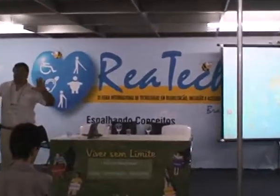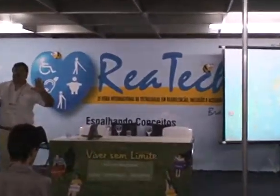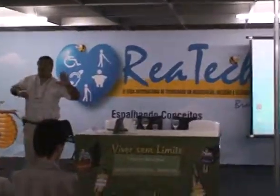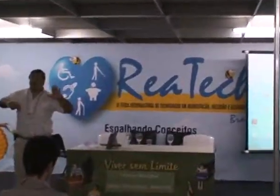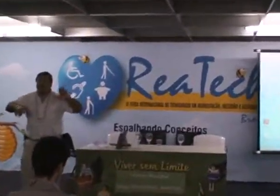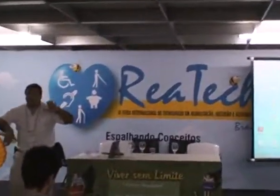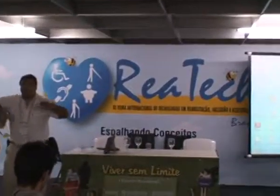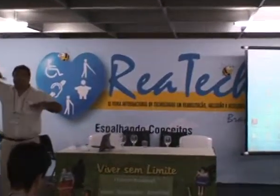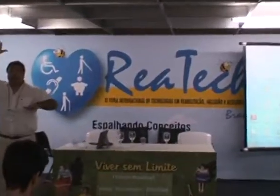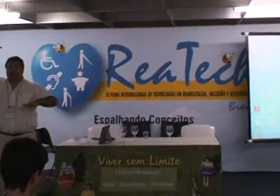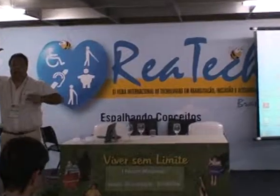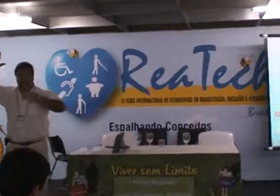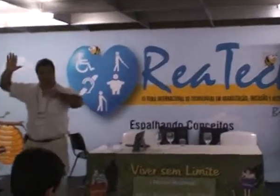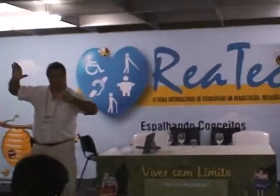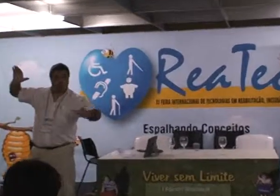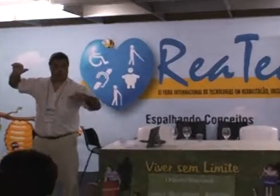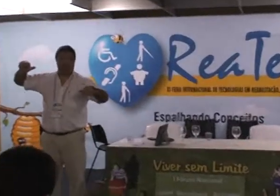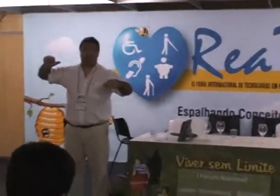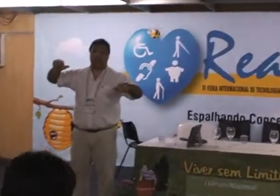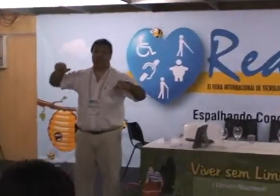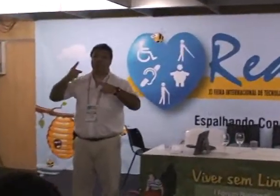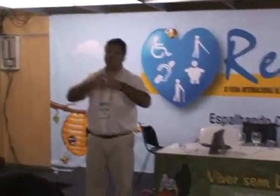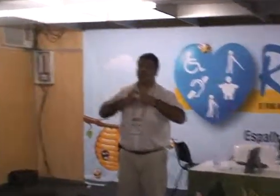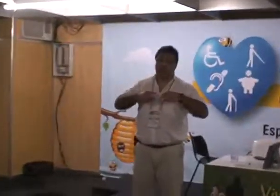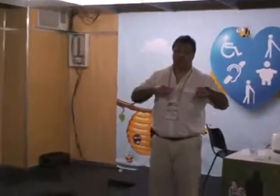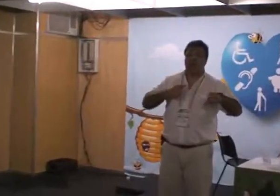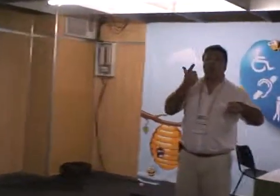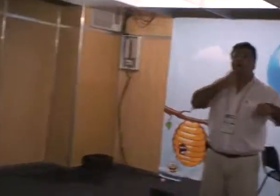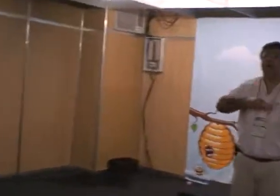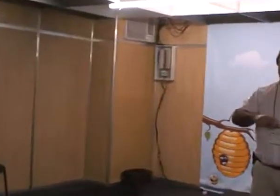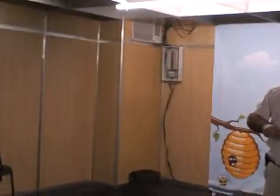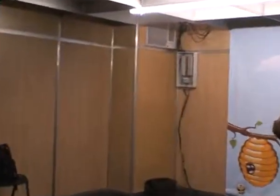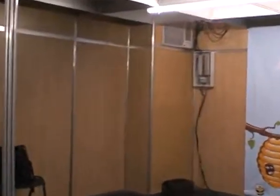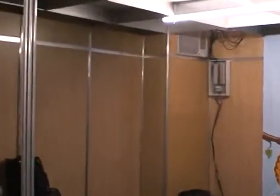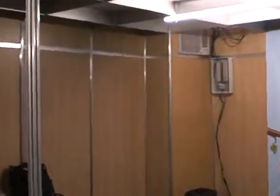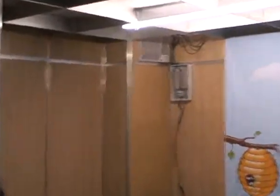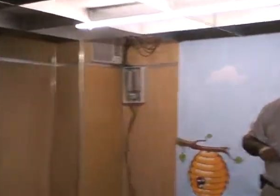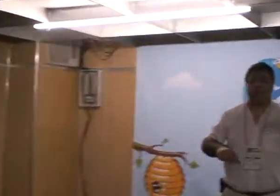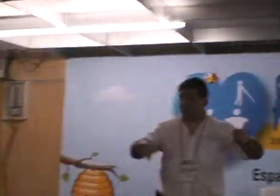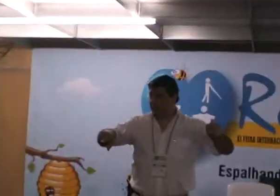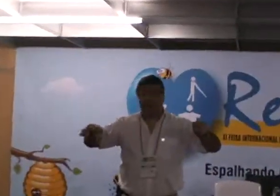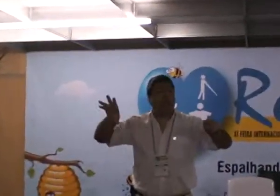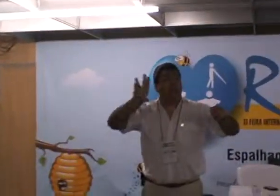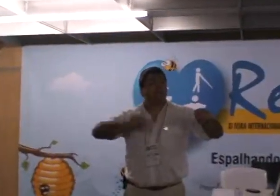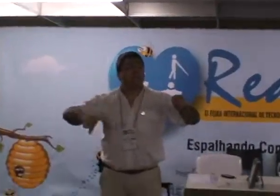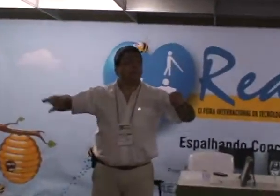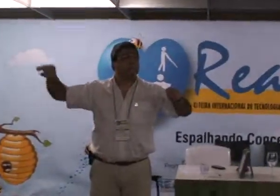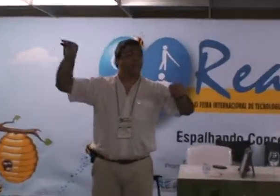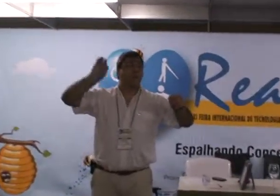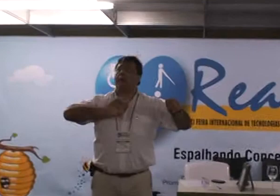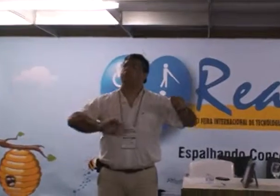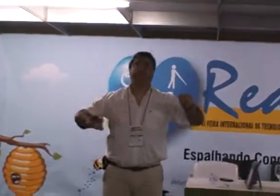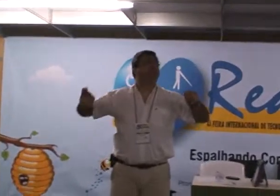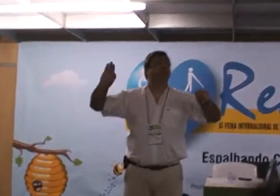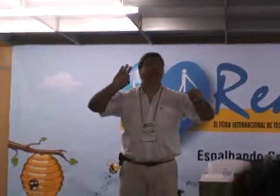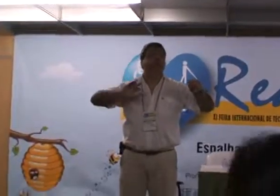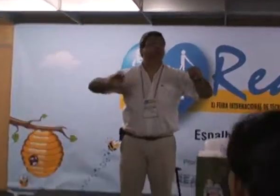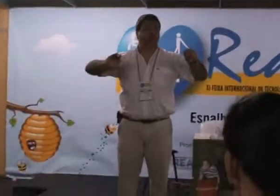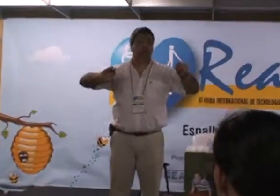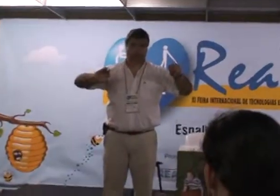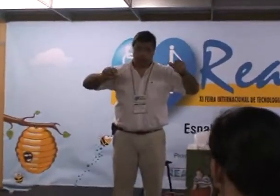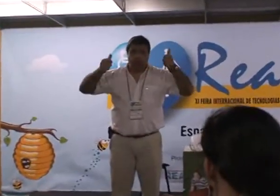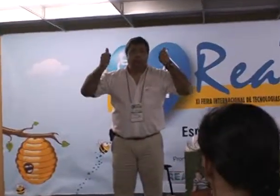às vezes fala assim, ah, é tudo igual. Não, o surdo que usa libras, se comunica em libras, ele tem mais dificuldades.